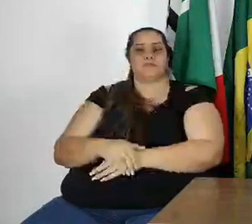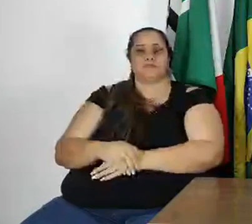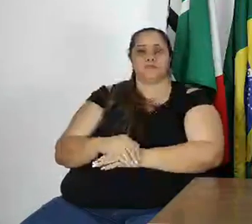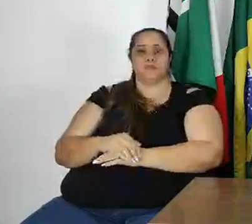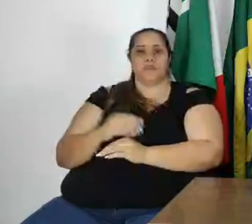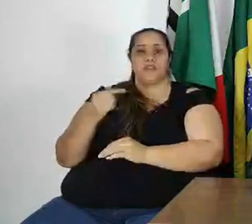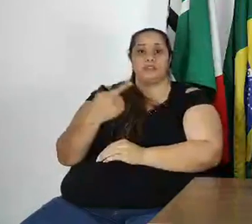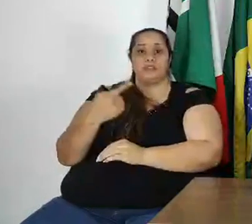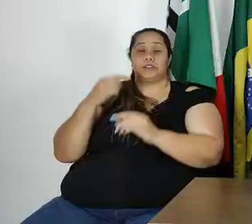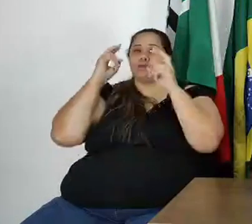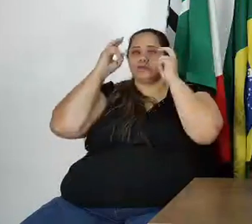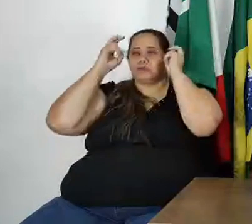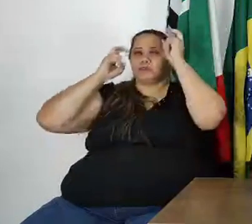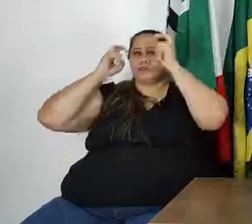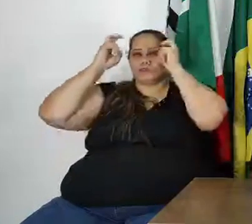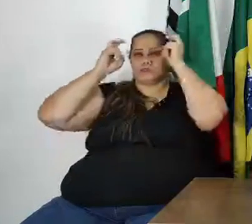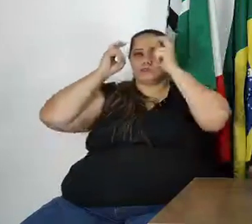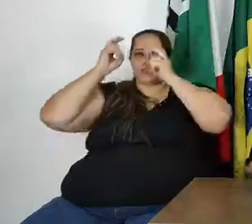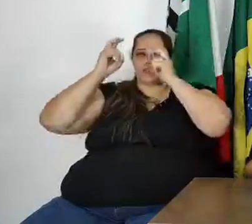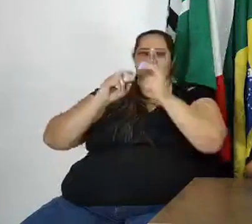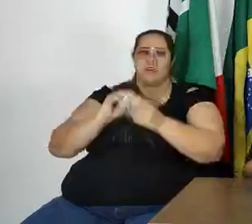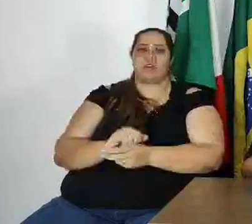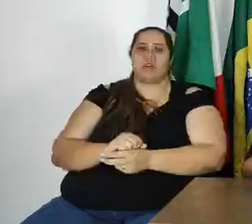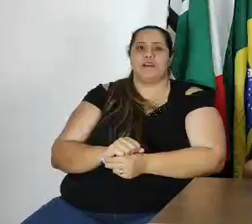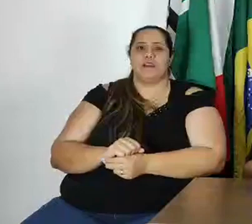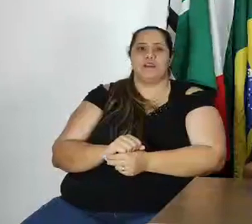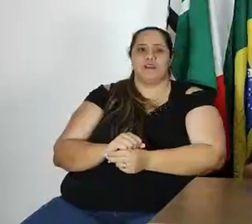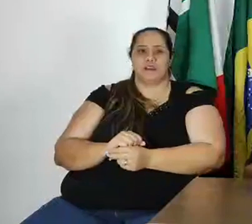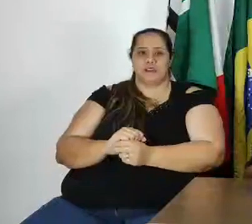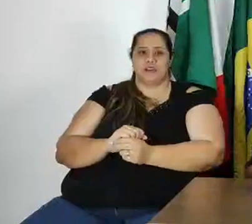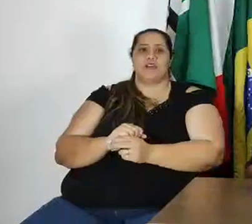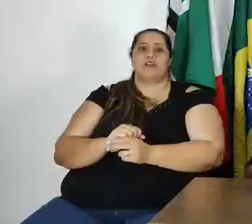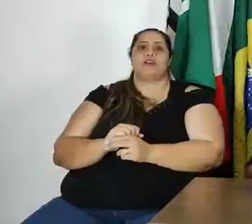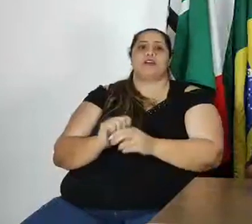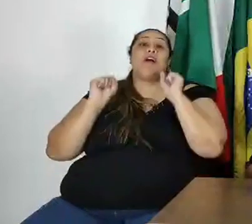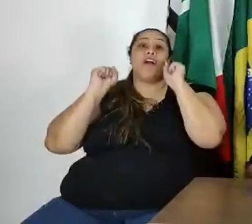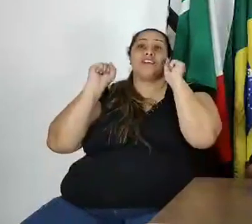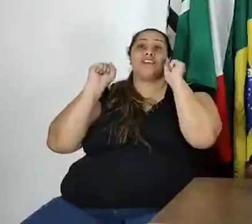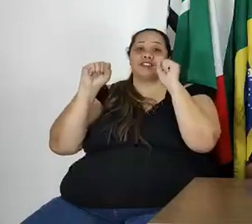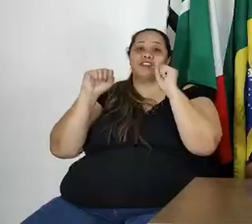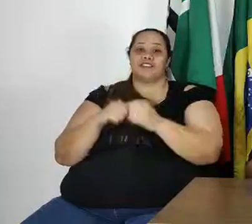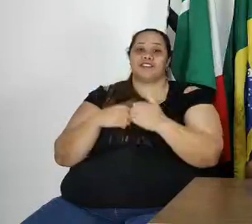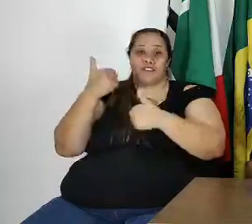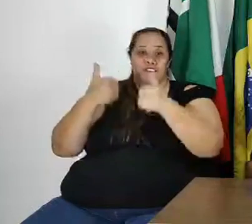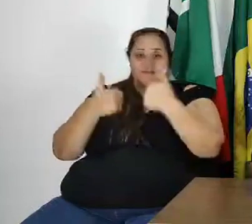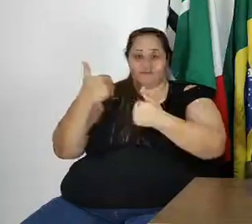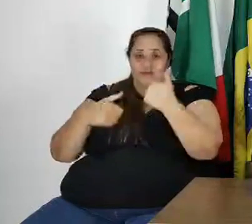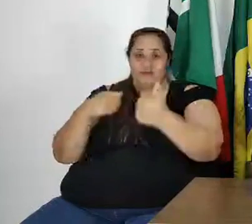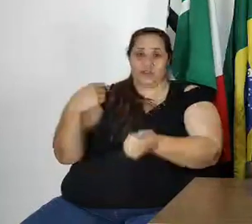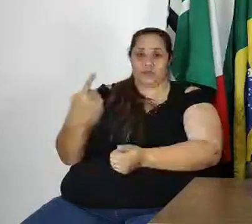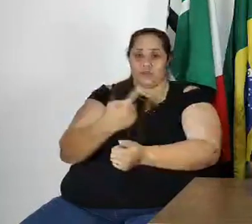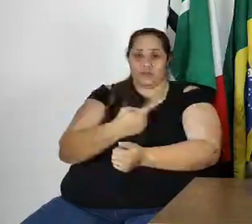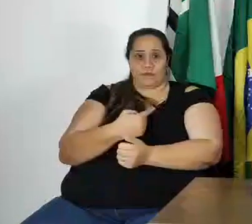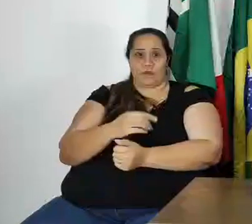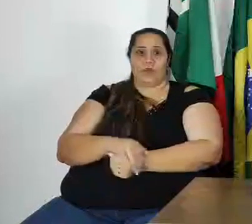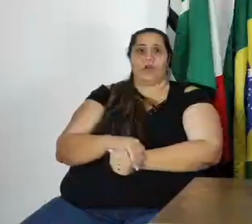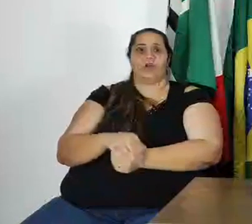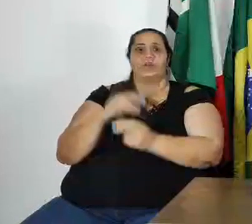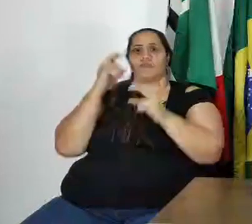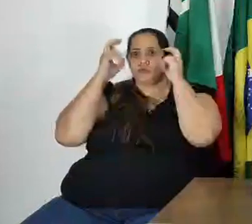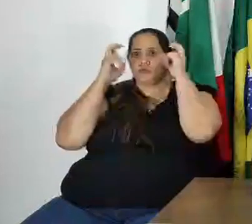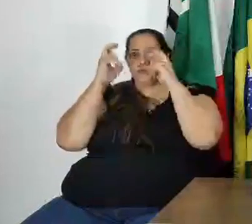de querer que nossos filhos torçam para o mesmo time de futebol da gente e não temos a preocupação